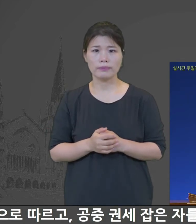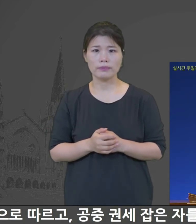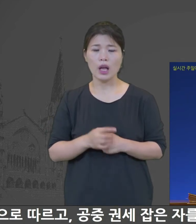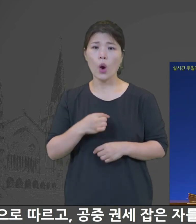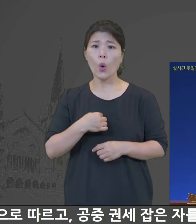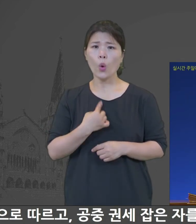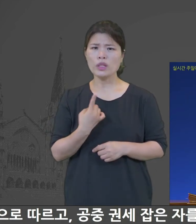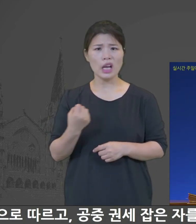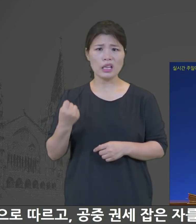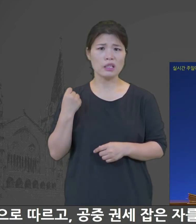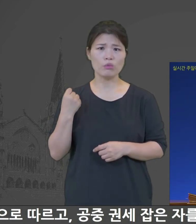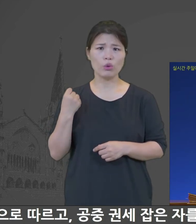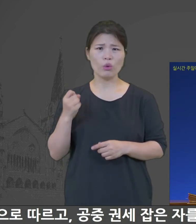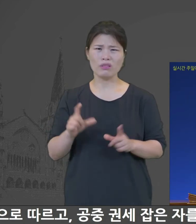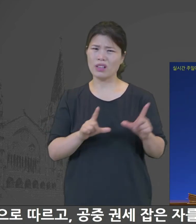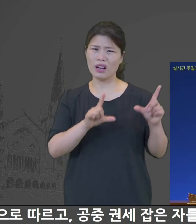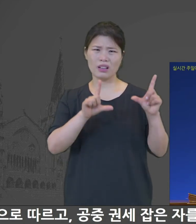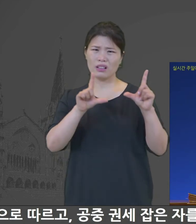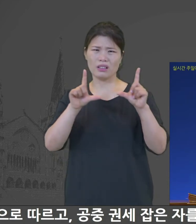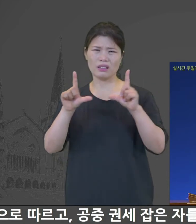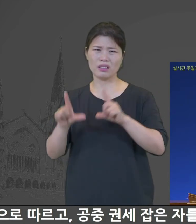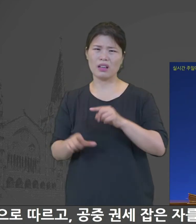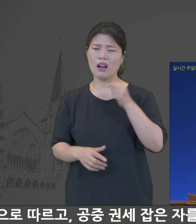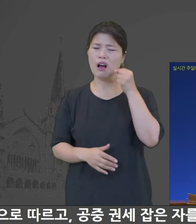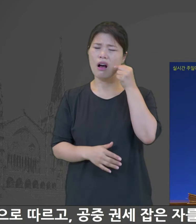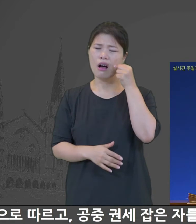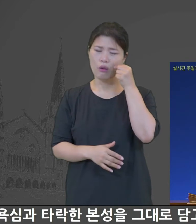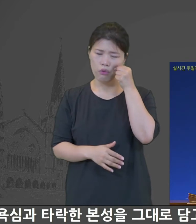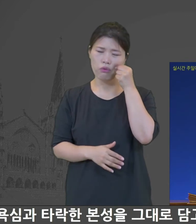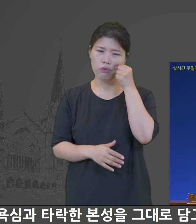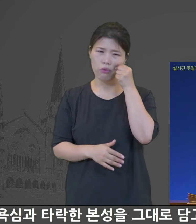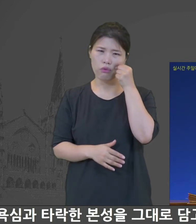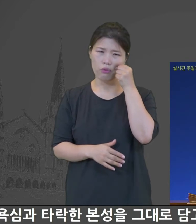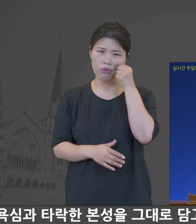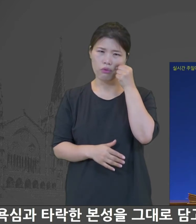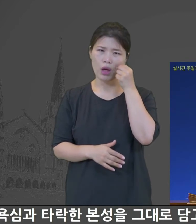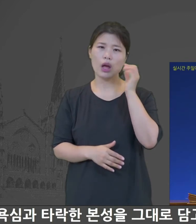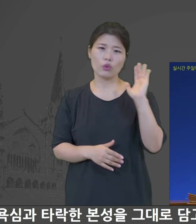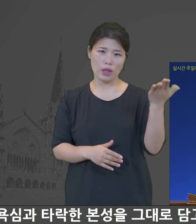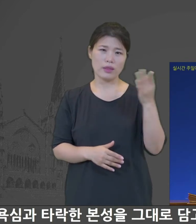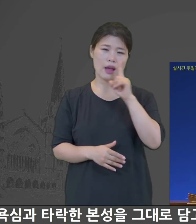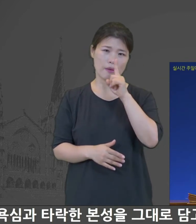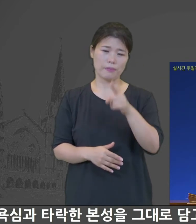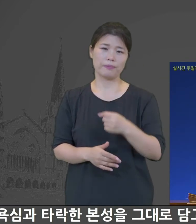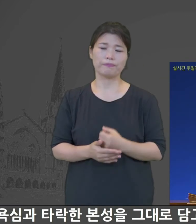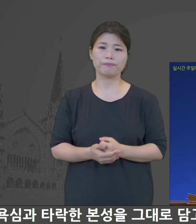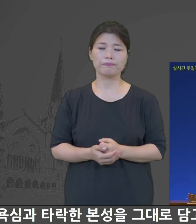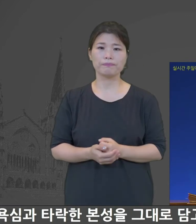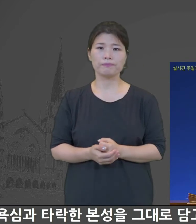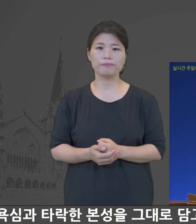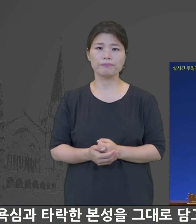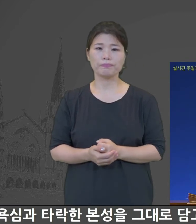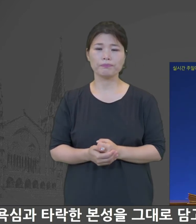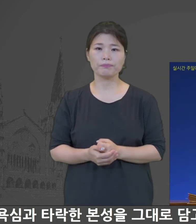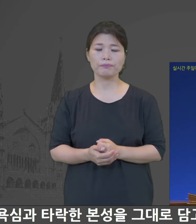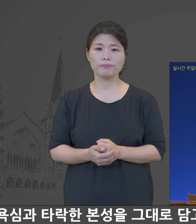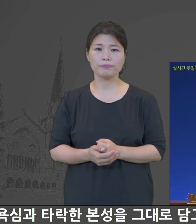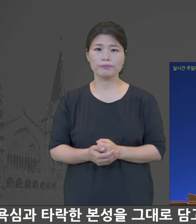혼자 힘으로는 살 수 없는 상태에 있었다라고 설명하는 겁니다. 자,